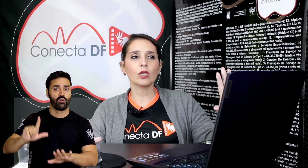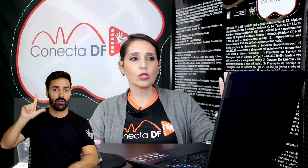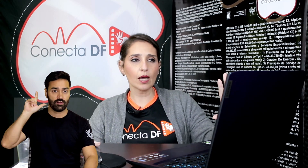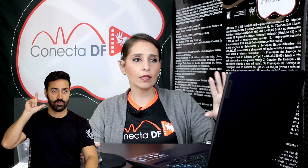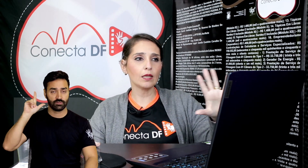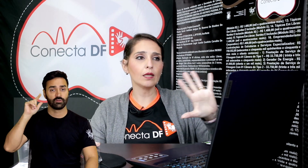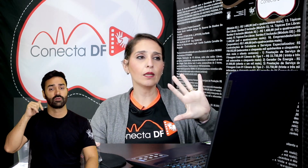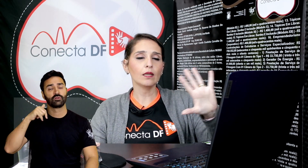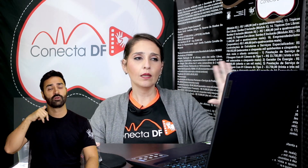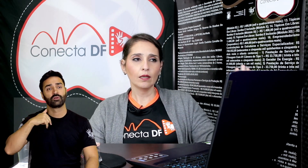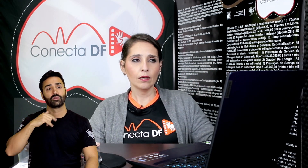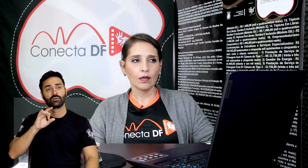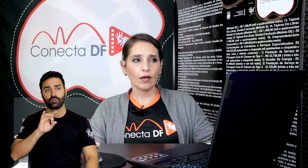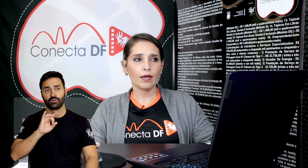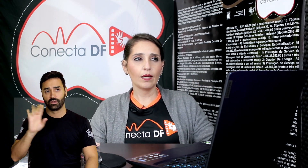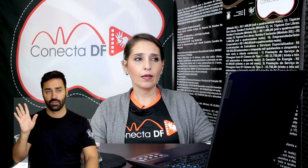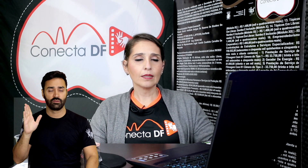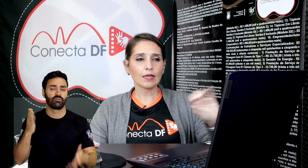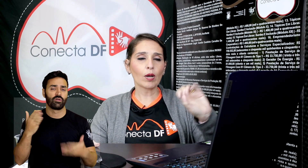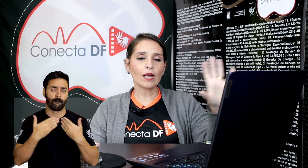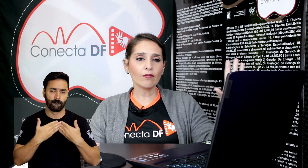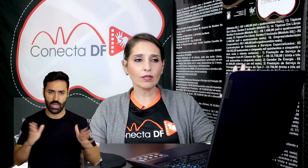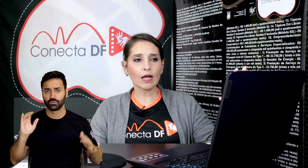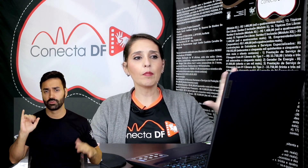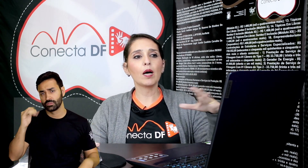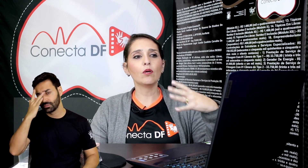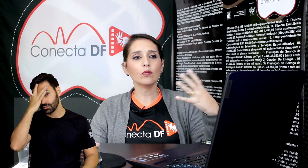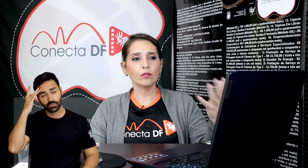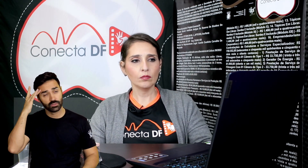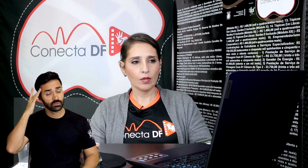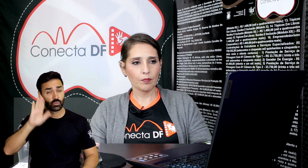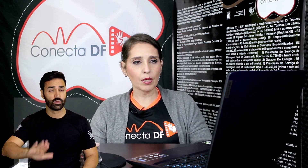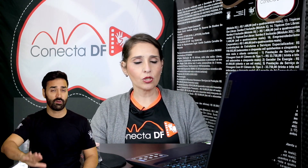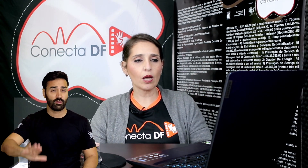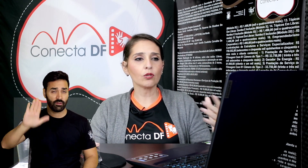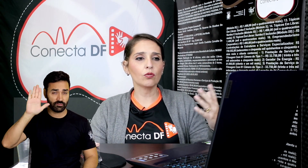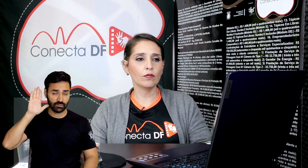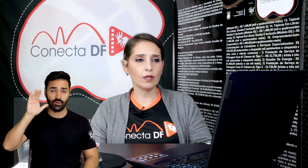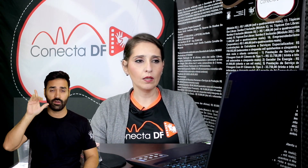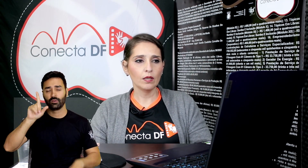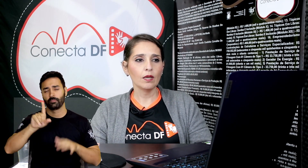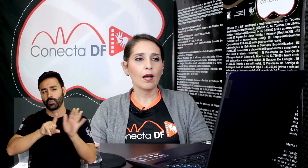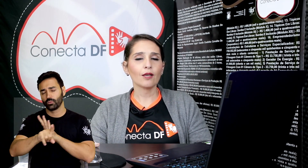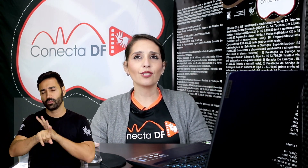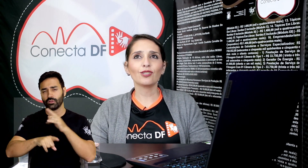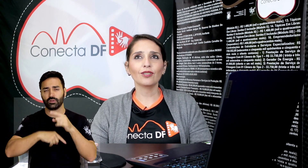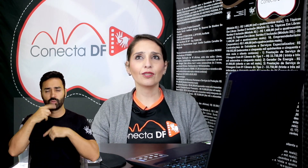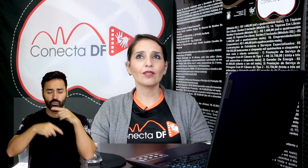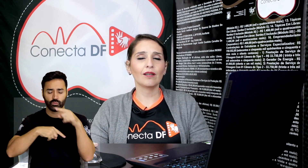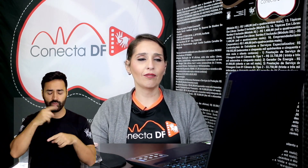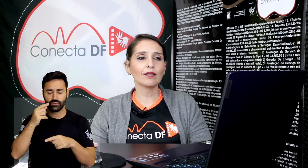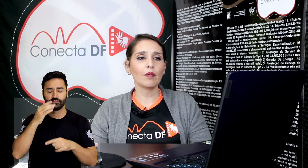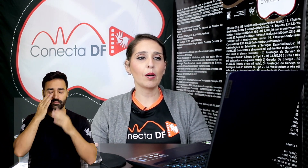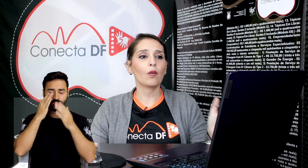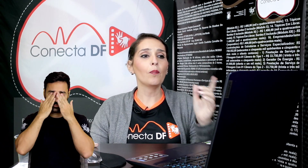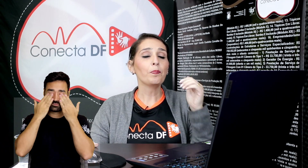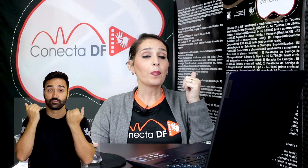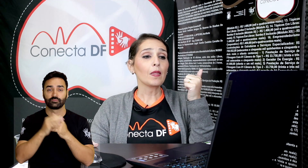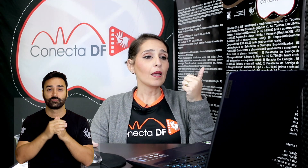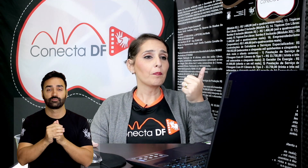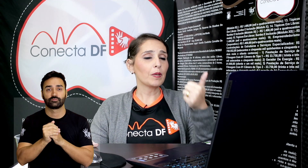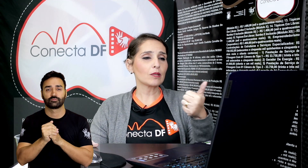eu vou deixar aqui, se alguém levantar a mão para tirar dúvida, a gente levanta a